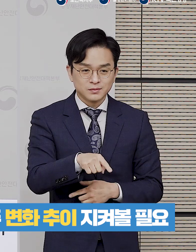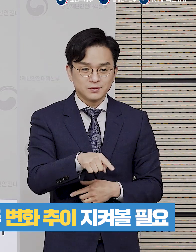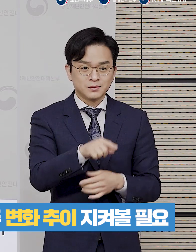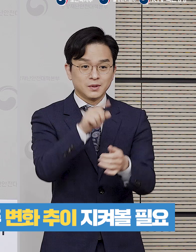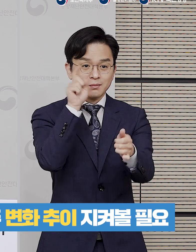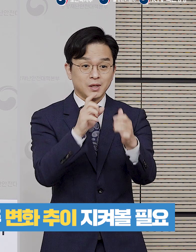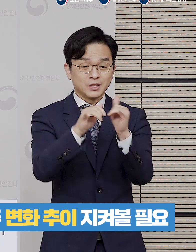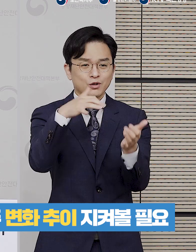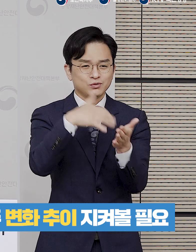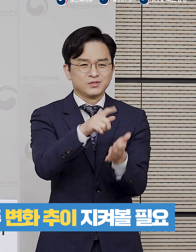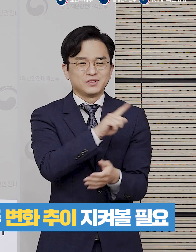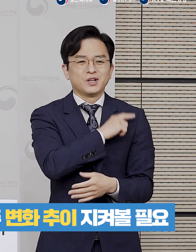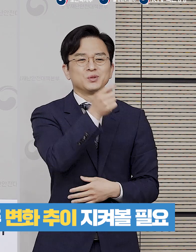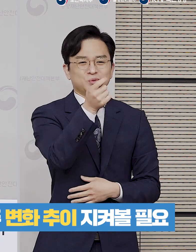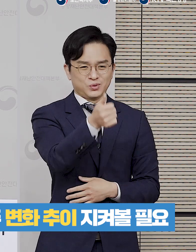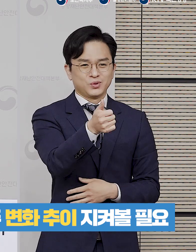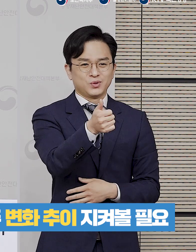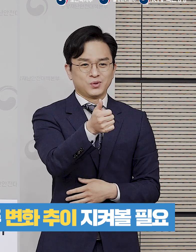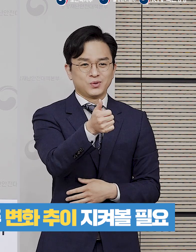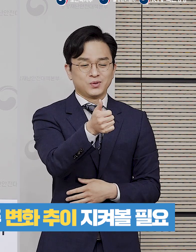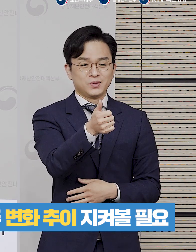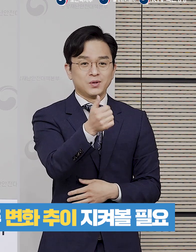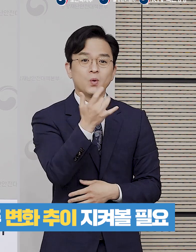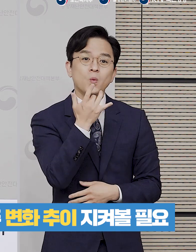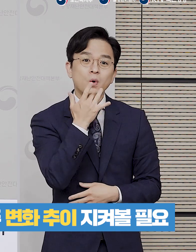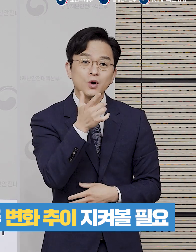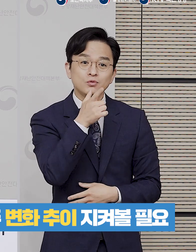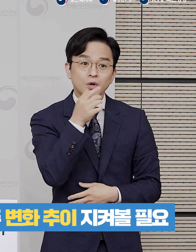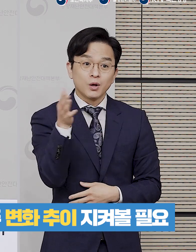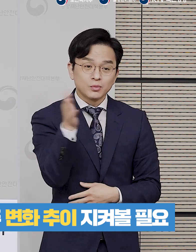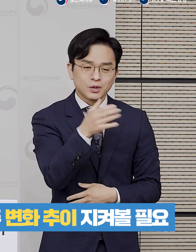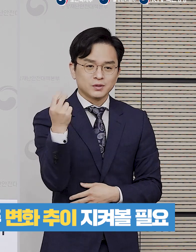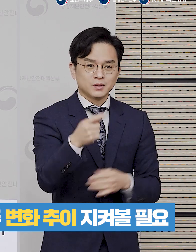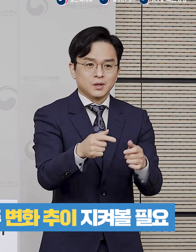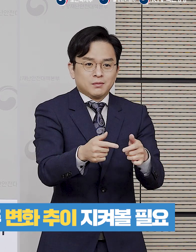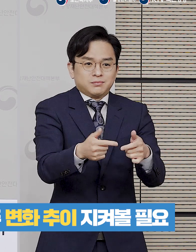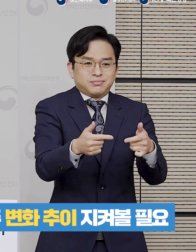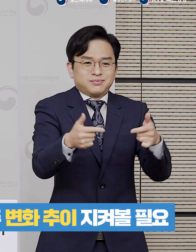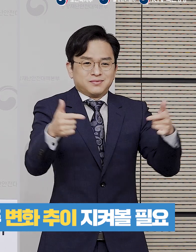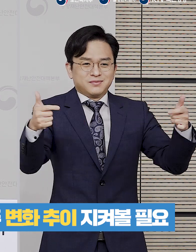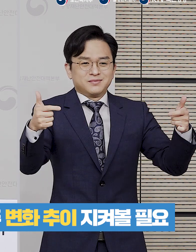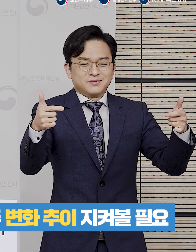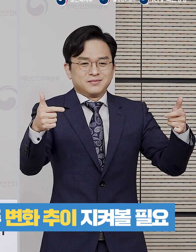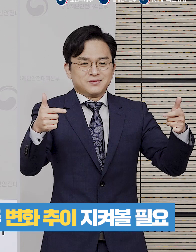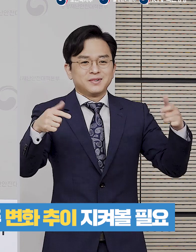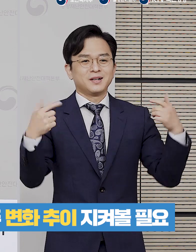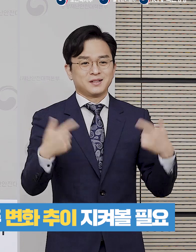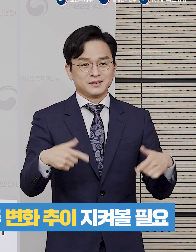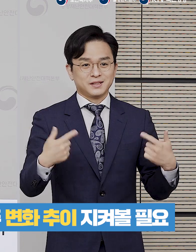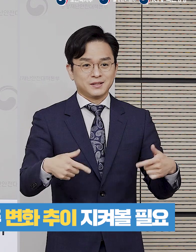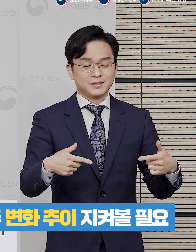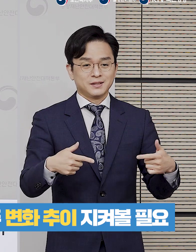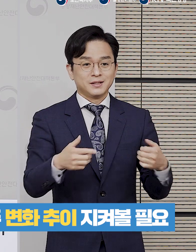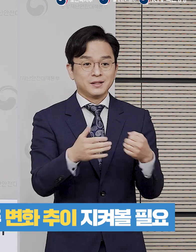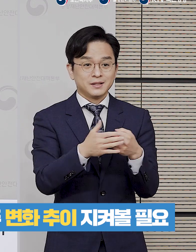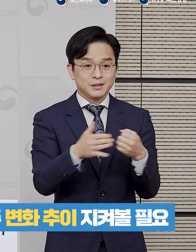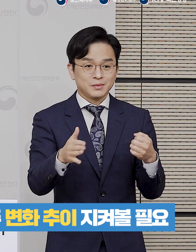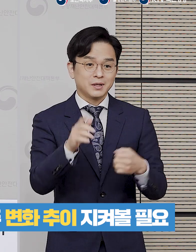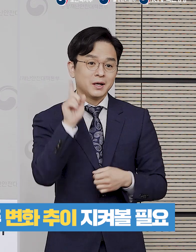가장 낮은 확진자 수를 기록했었고 이후 다시 확진자 수가 증가하는 추이를 보여왔기